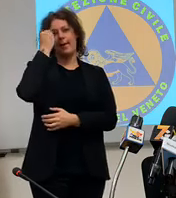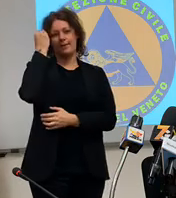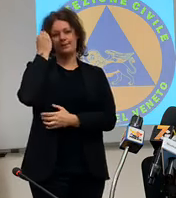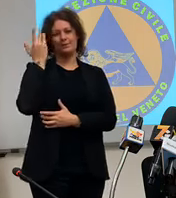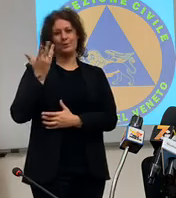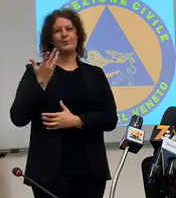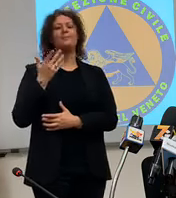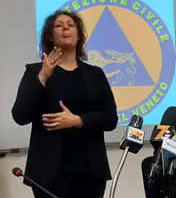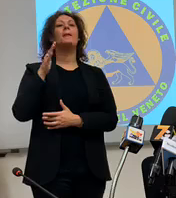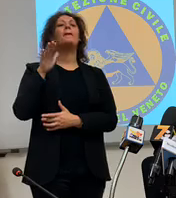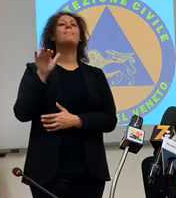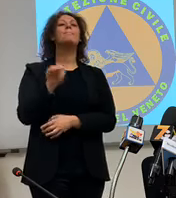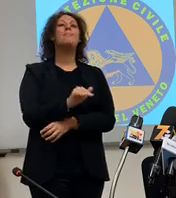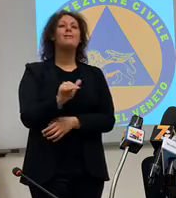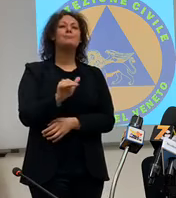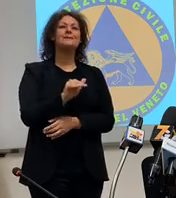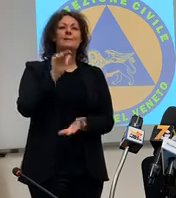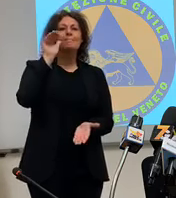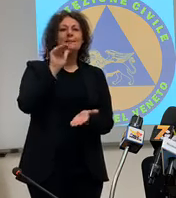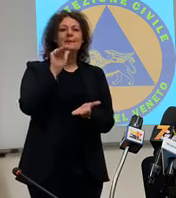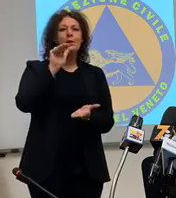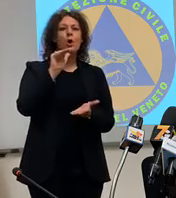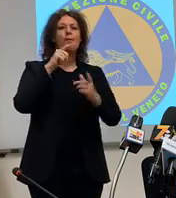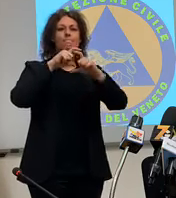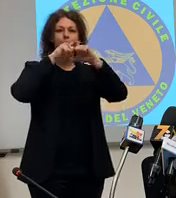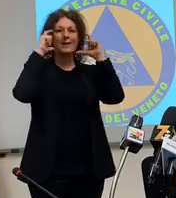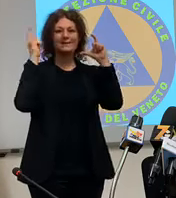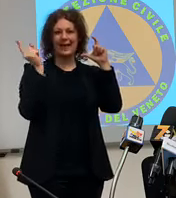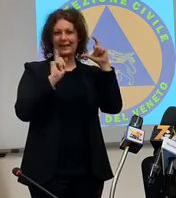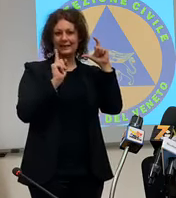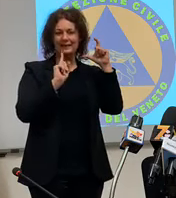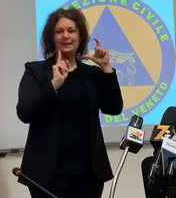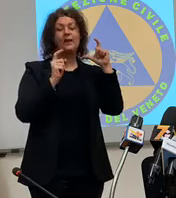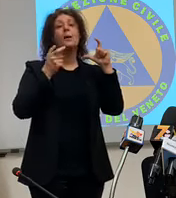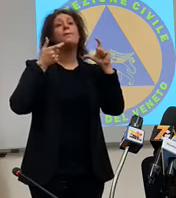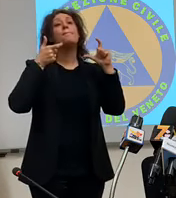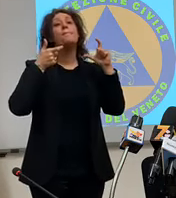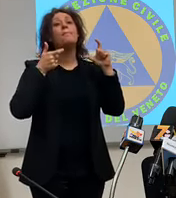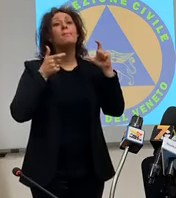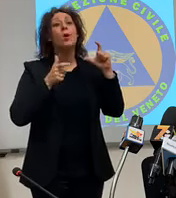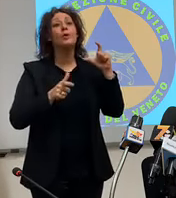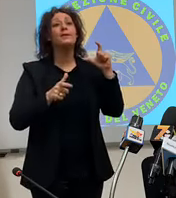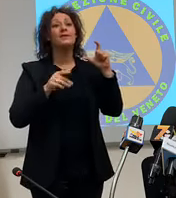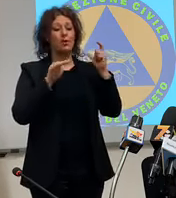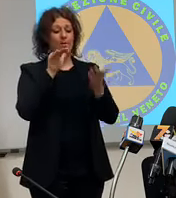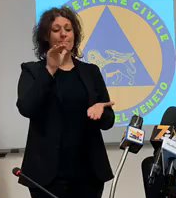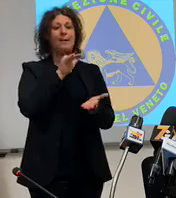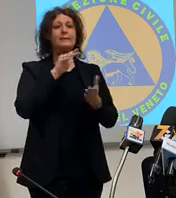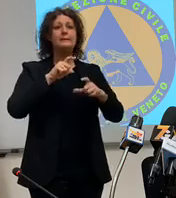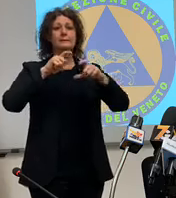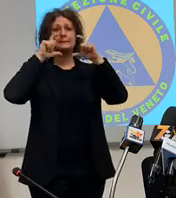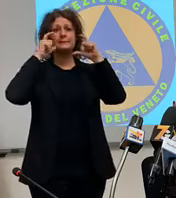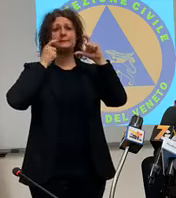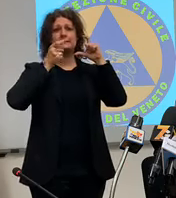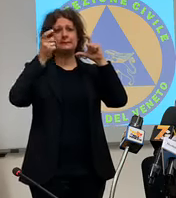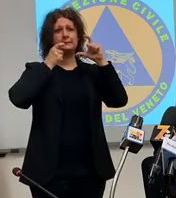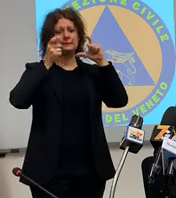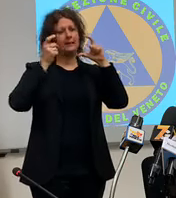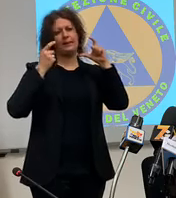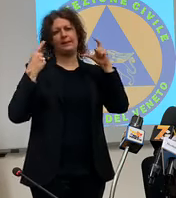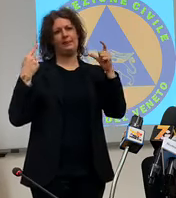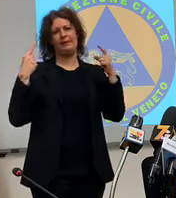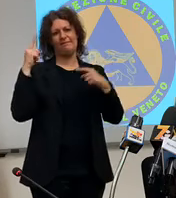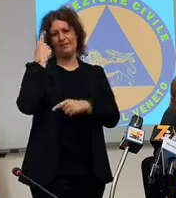la mascherina ai bambini piccoli sia perché risulta difficoltoso per loro tenerla e quindi ma non perché non